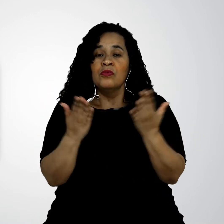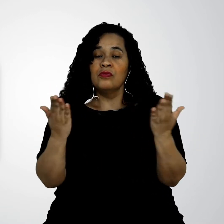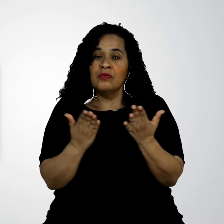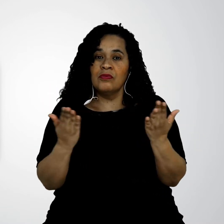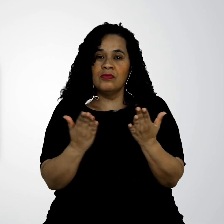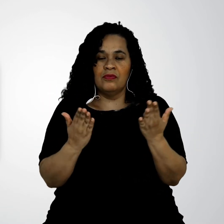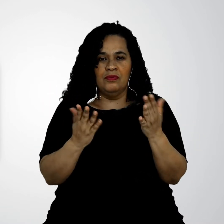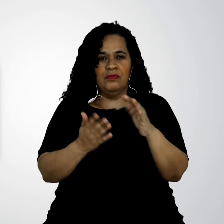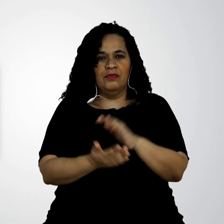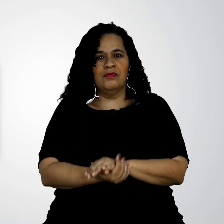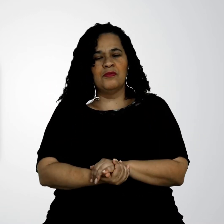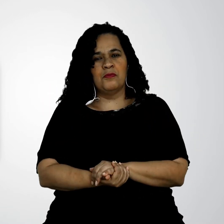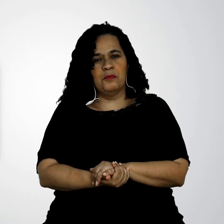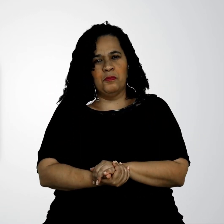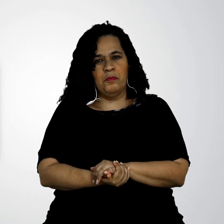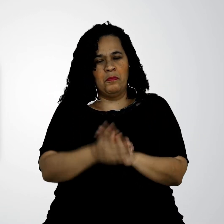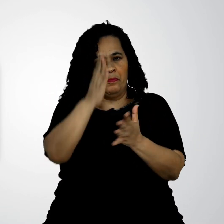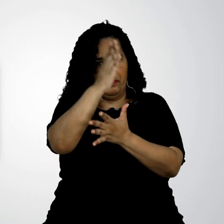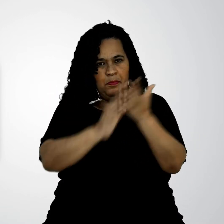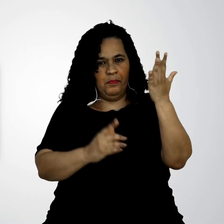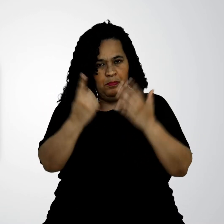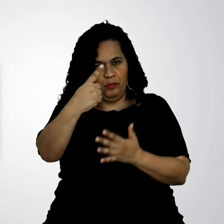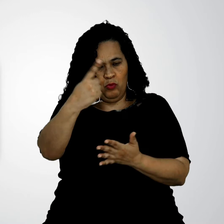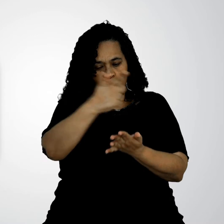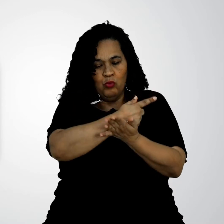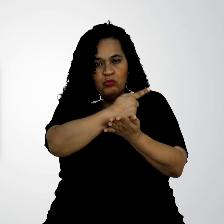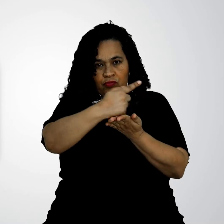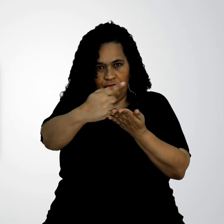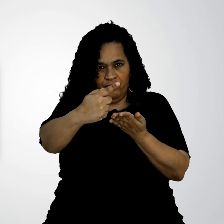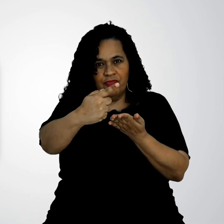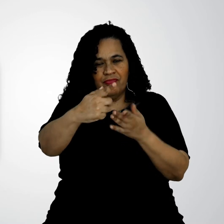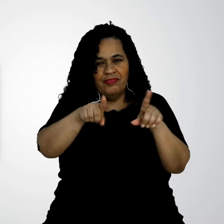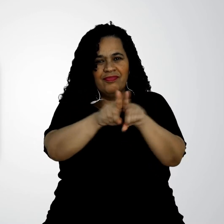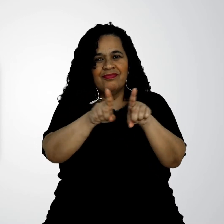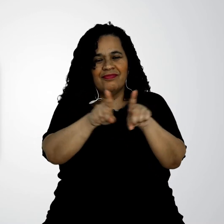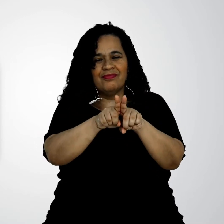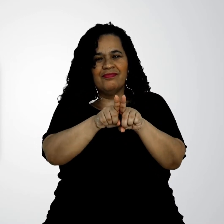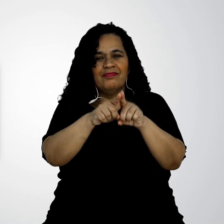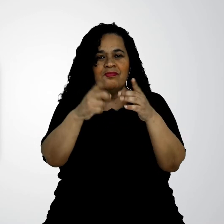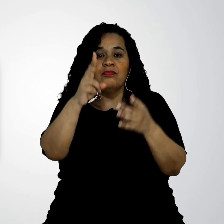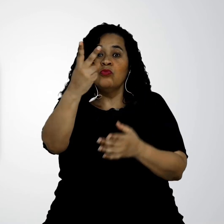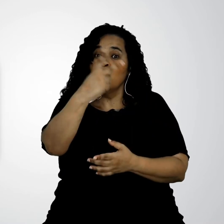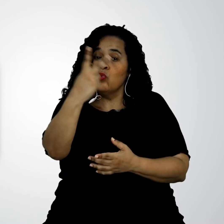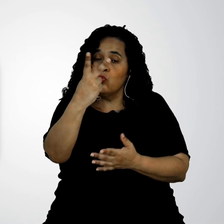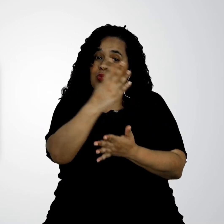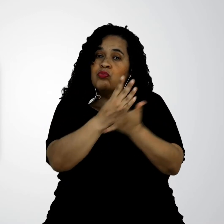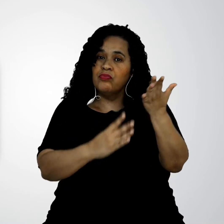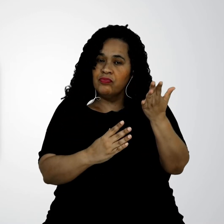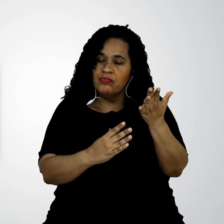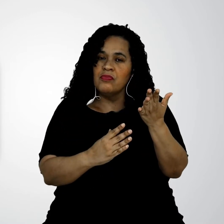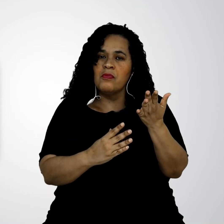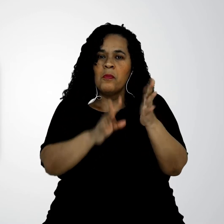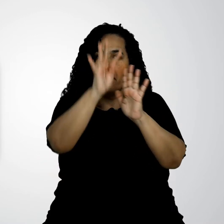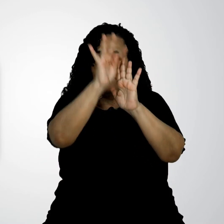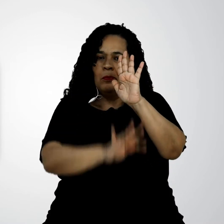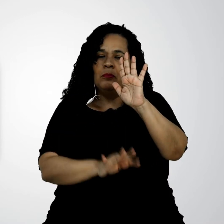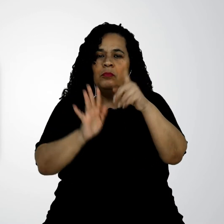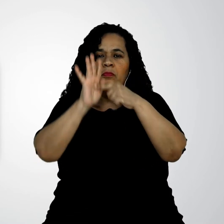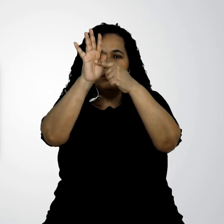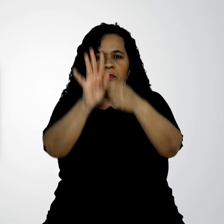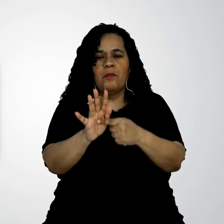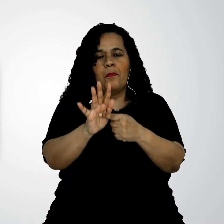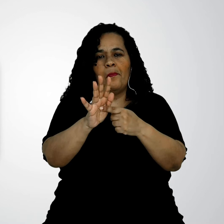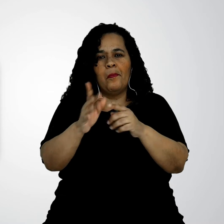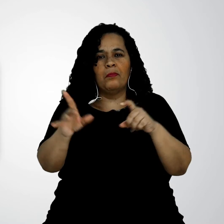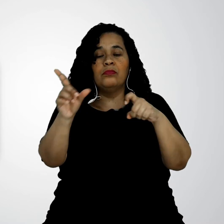Com base no capítulo 1, né, de Gênesis e também no capítulo 2, assim como nos textos do capítulo 4